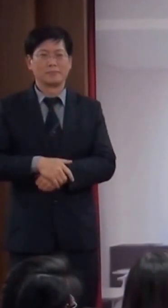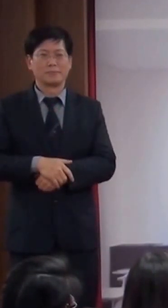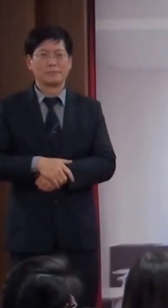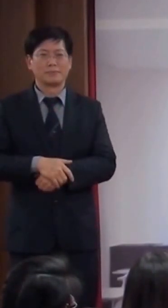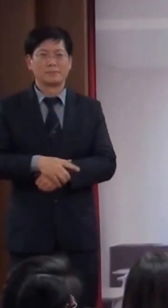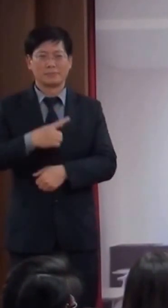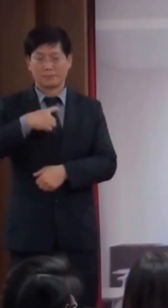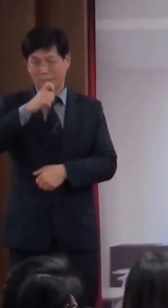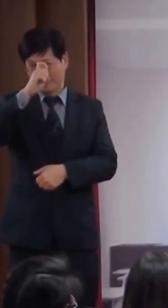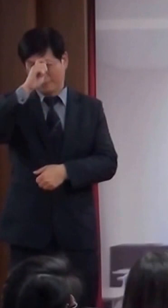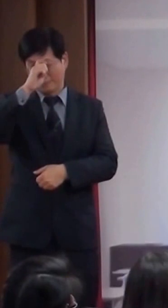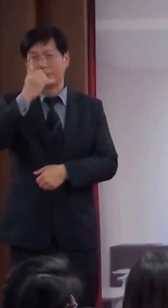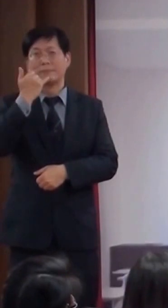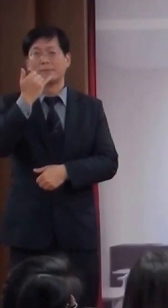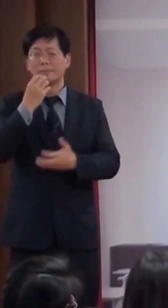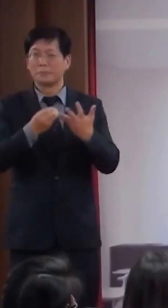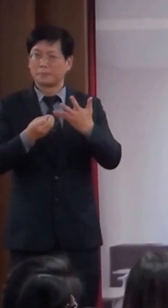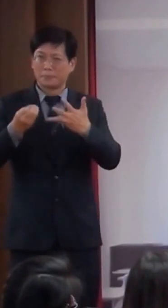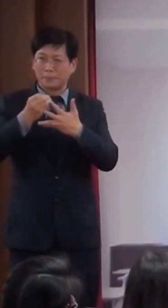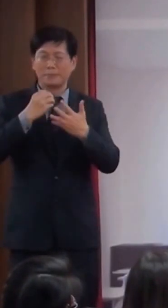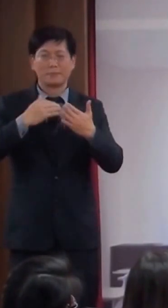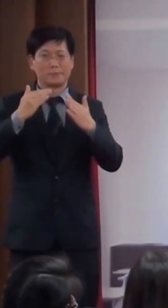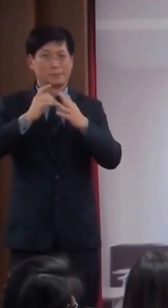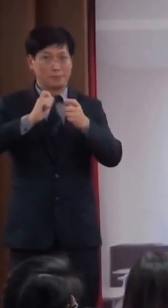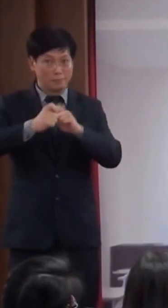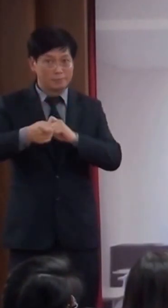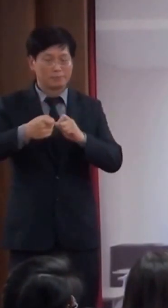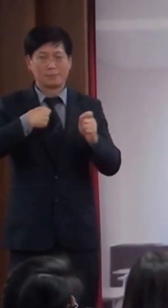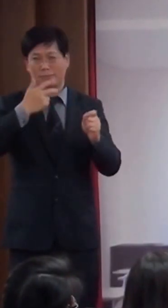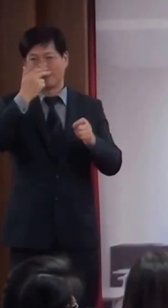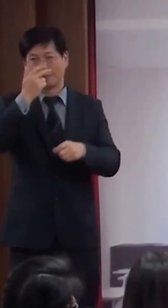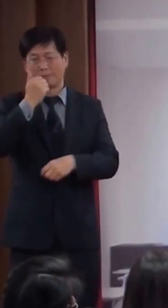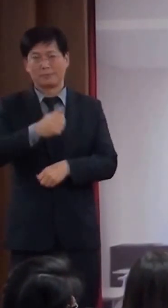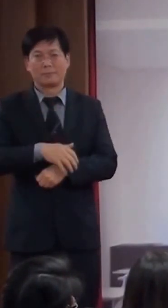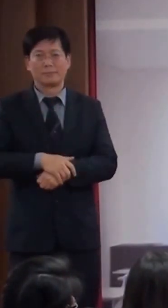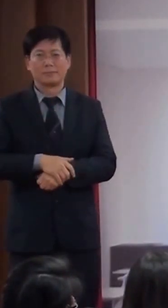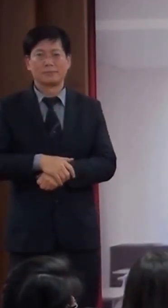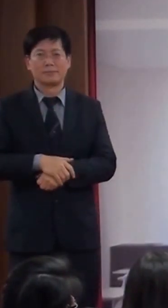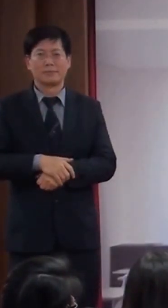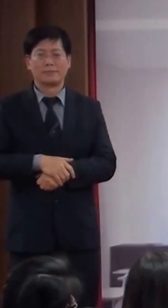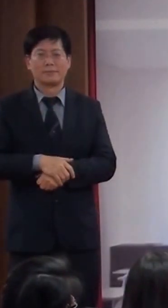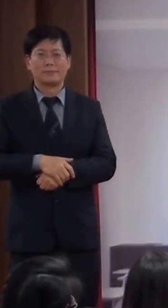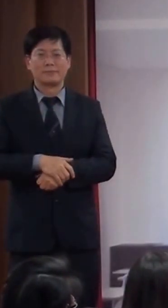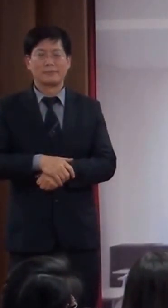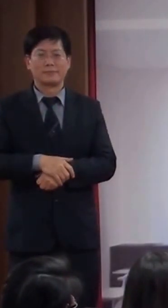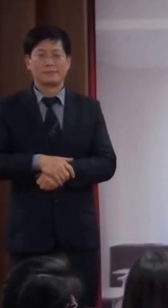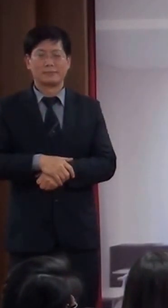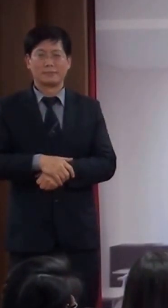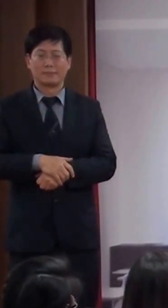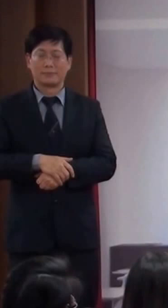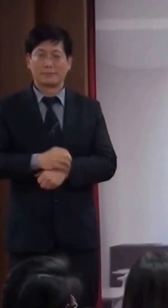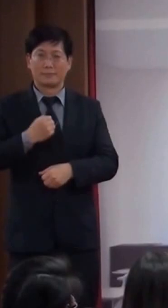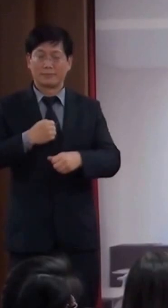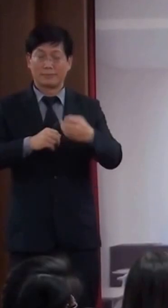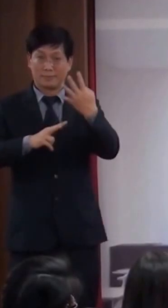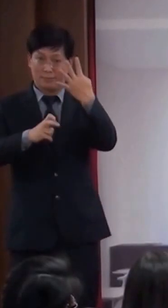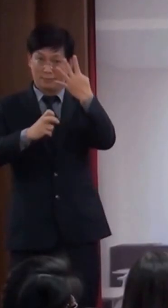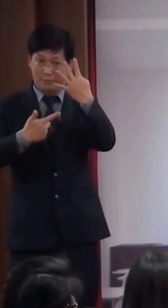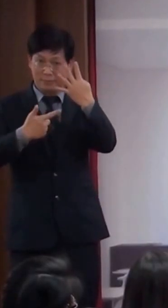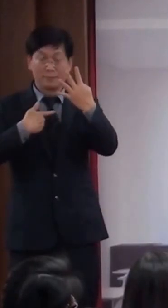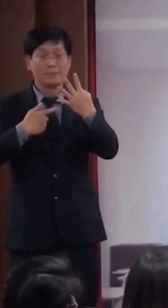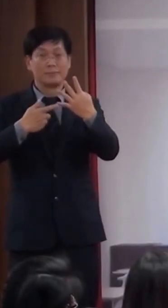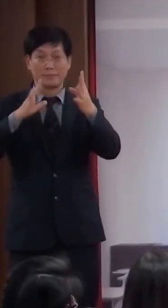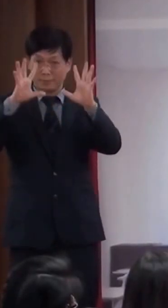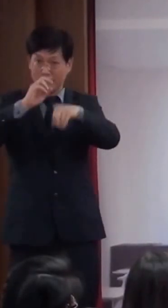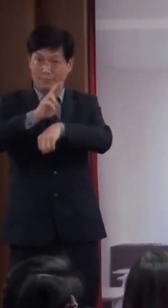了提高这个房屋税缴纳的方便性呢，所以呢，从26号零时，就